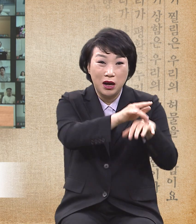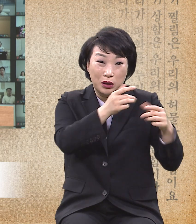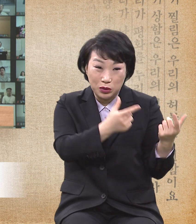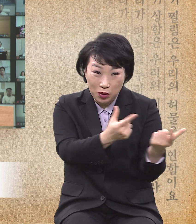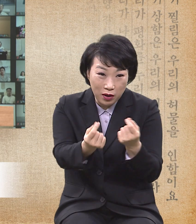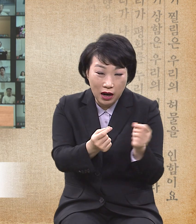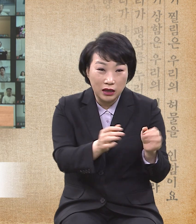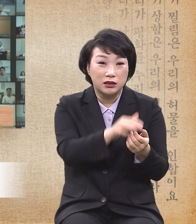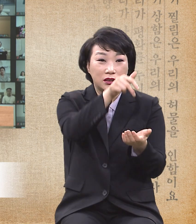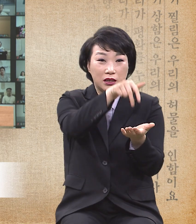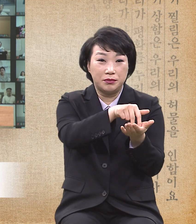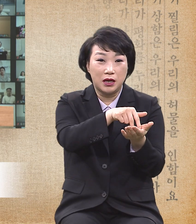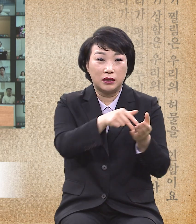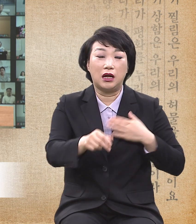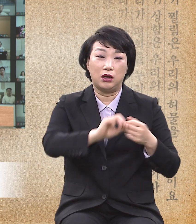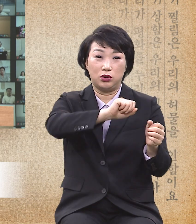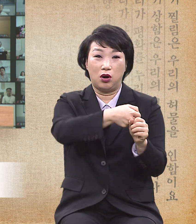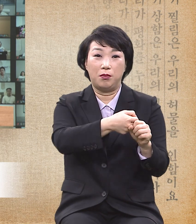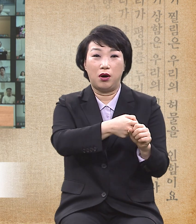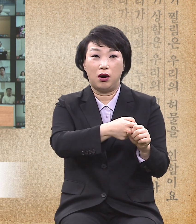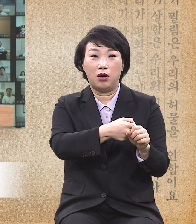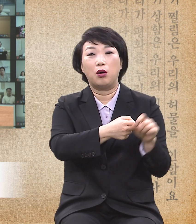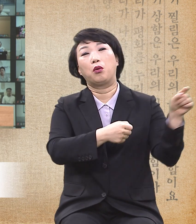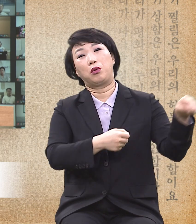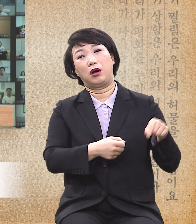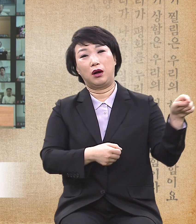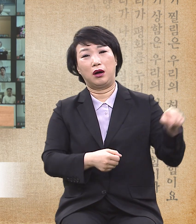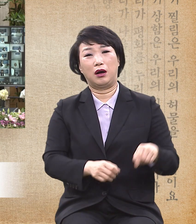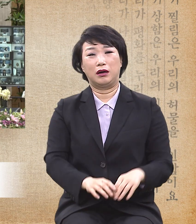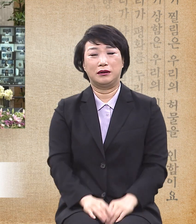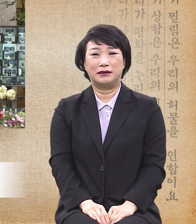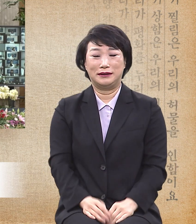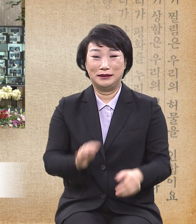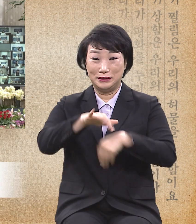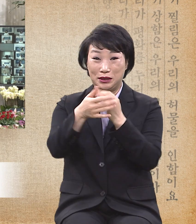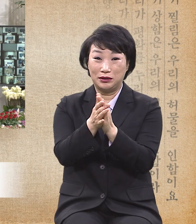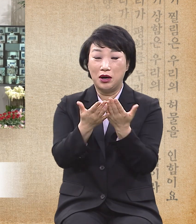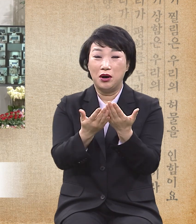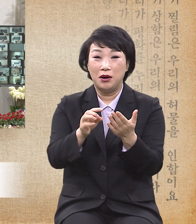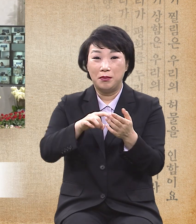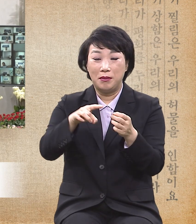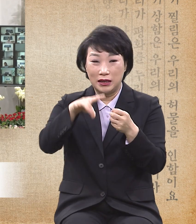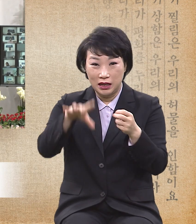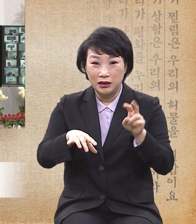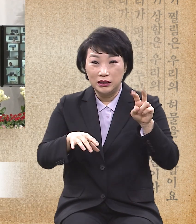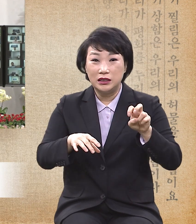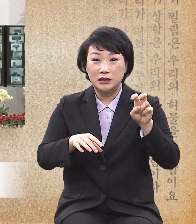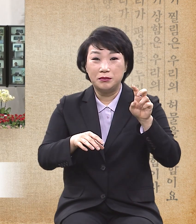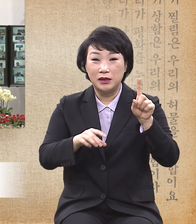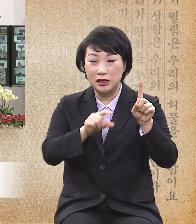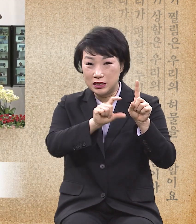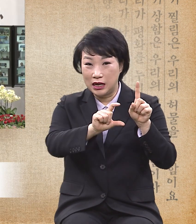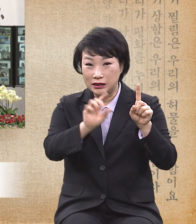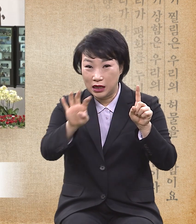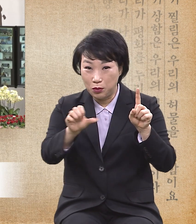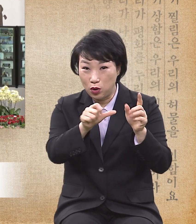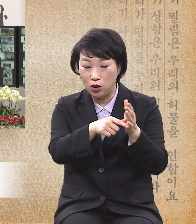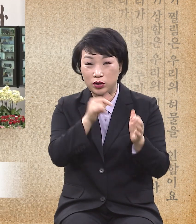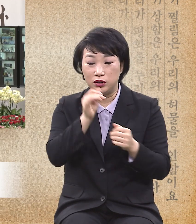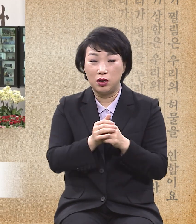똑같은 휴지에서 형벌을 받지 않겠느냐. 그래서 마태복음 25장 41절에도